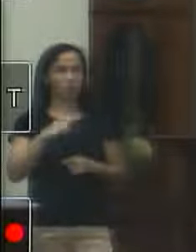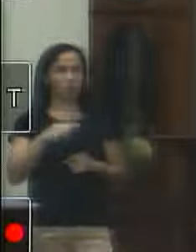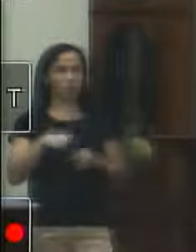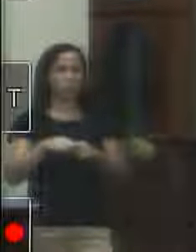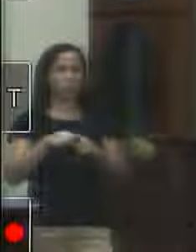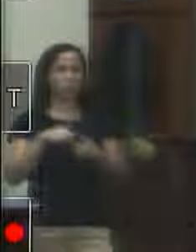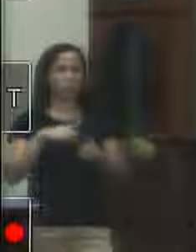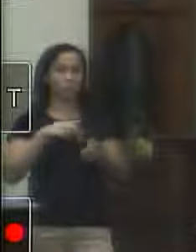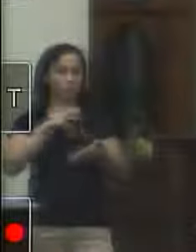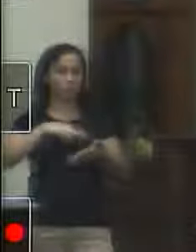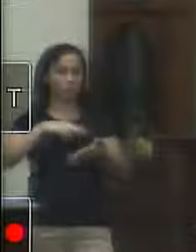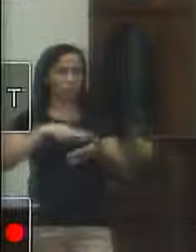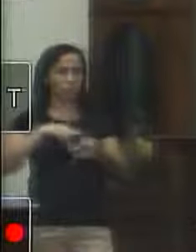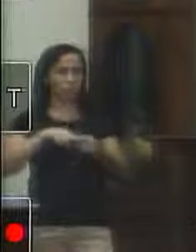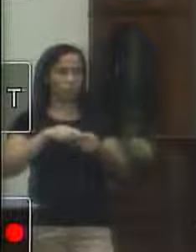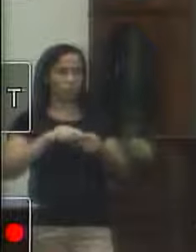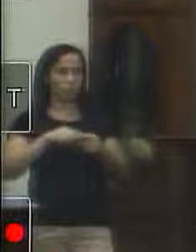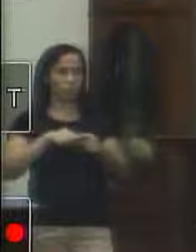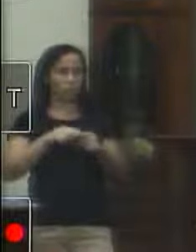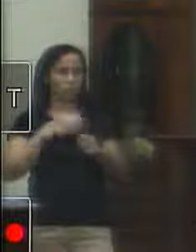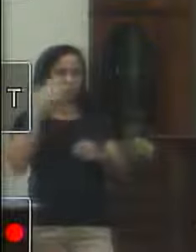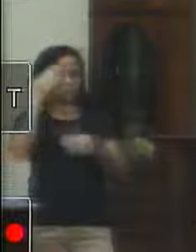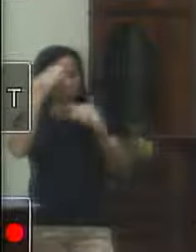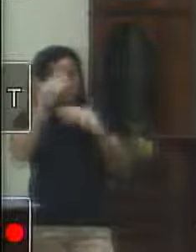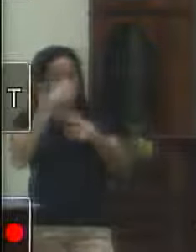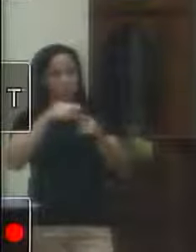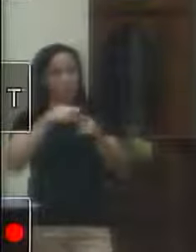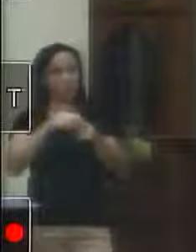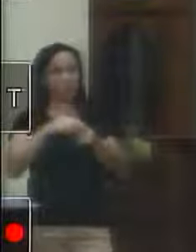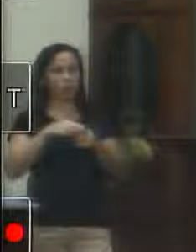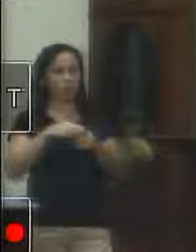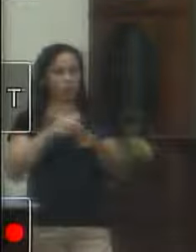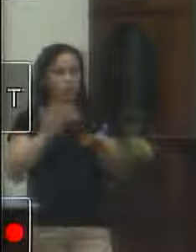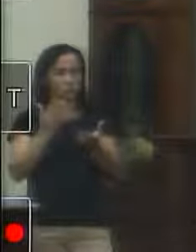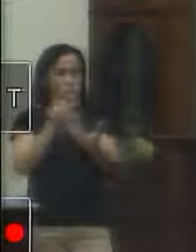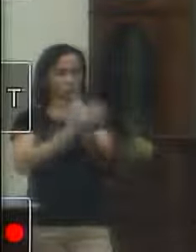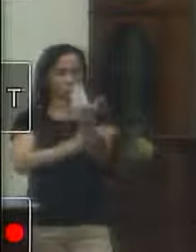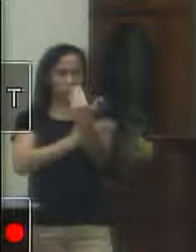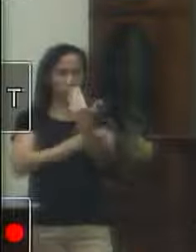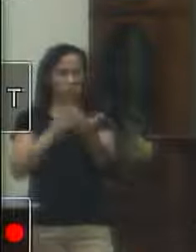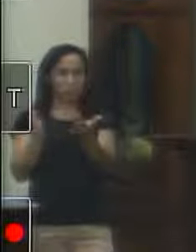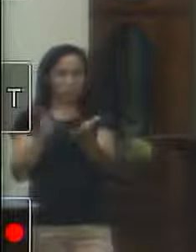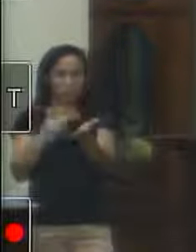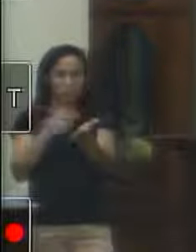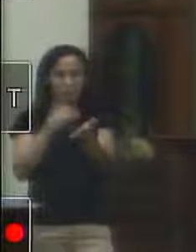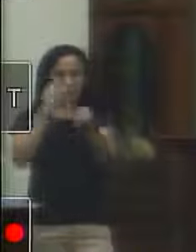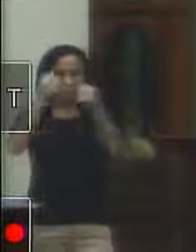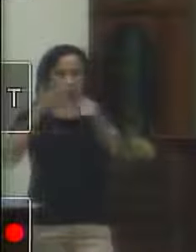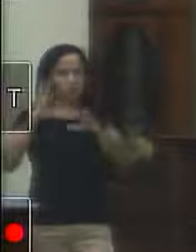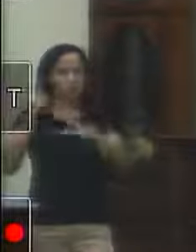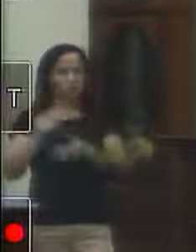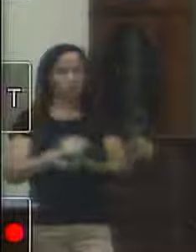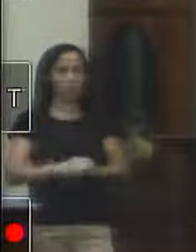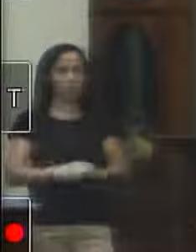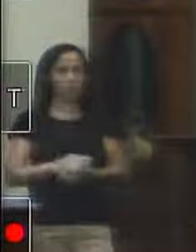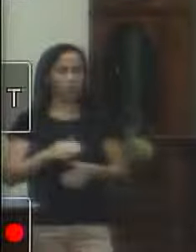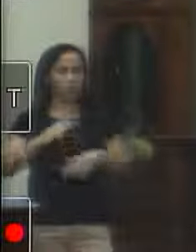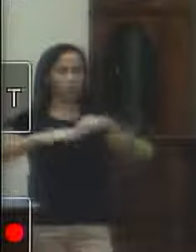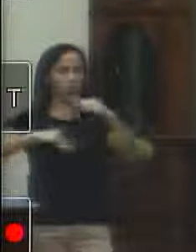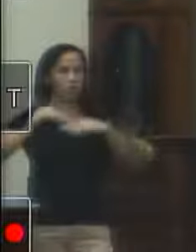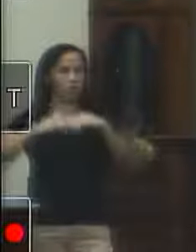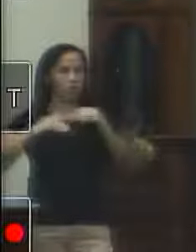vi até agradeço, secretária, pela sua presteza e profissionalismo, né, que